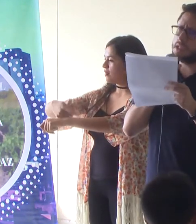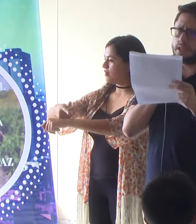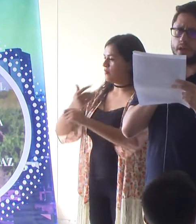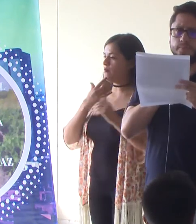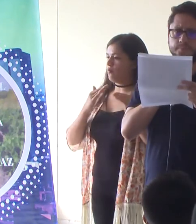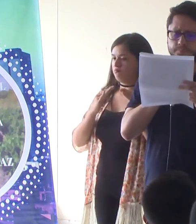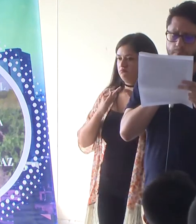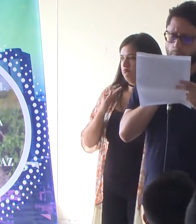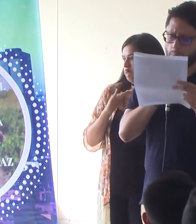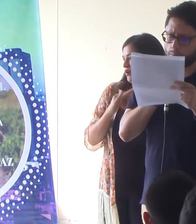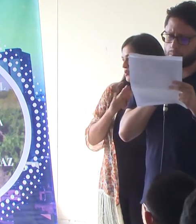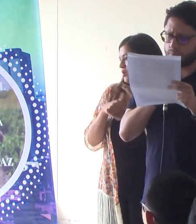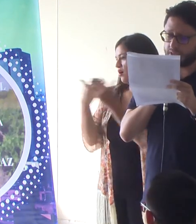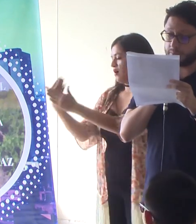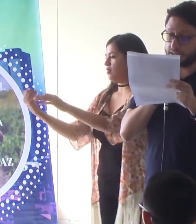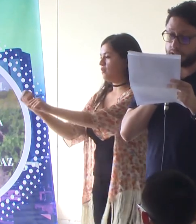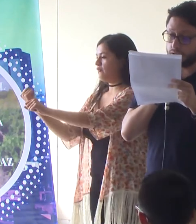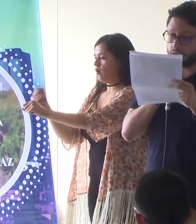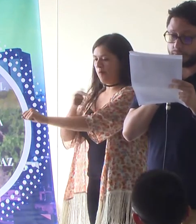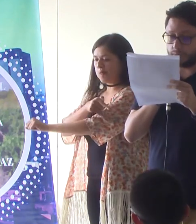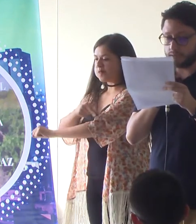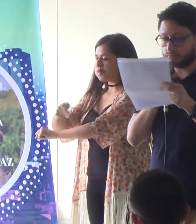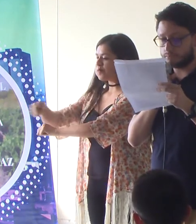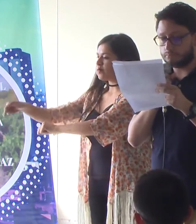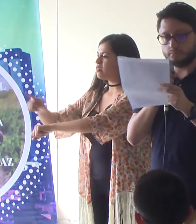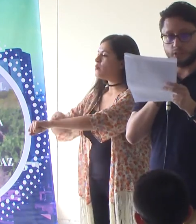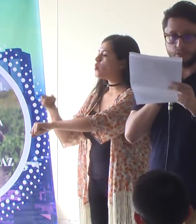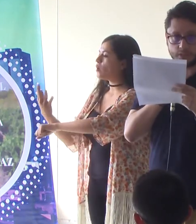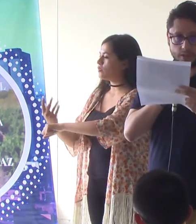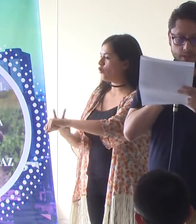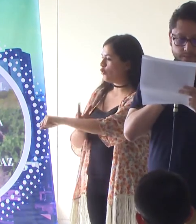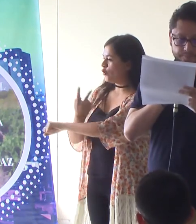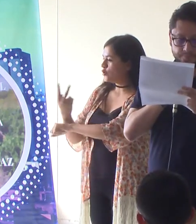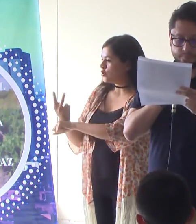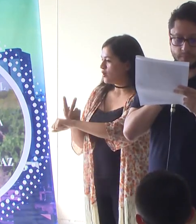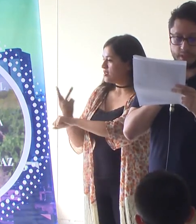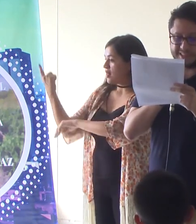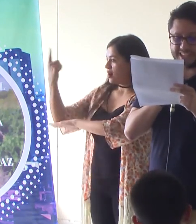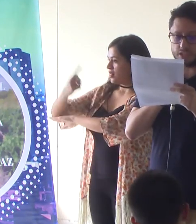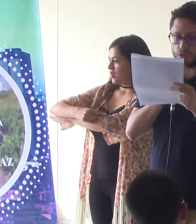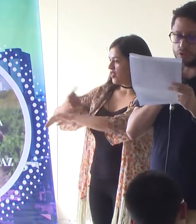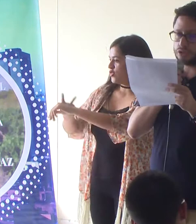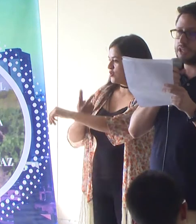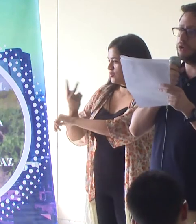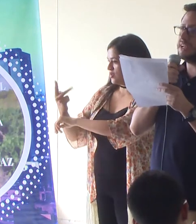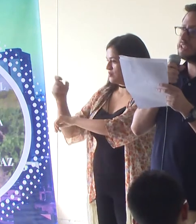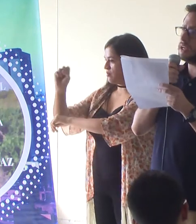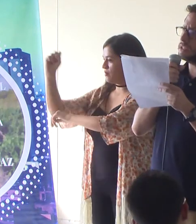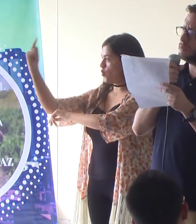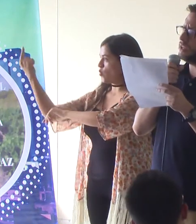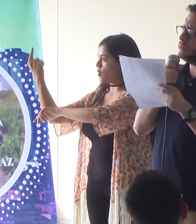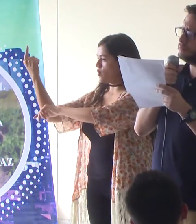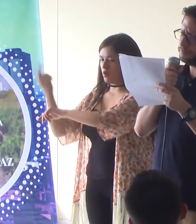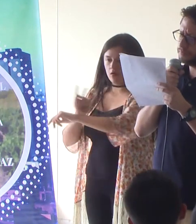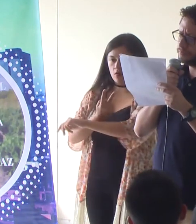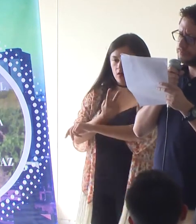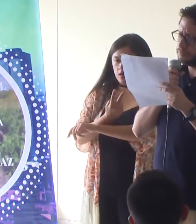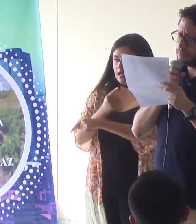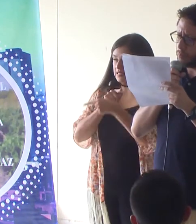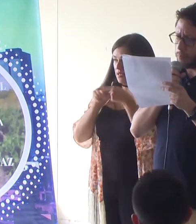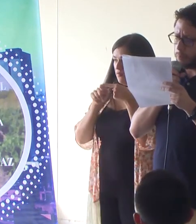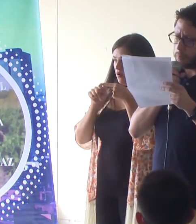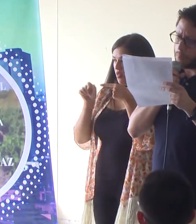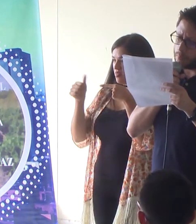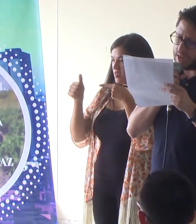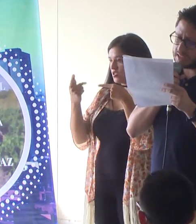tres horas al día depende de donde viva y donde trabajen diez o doce horas a la semana